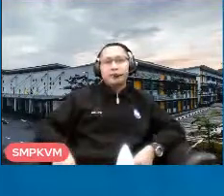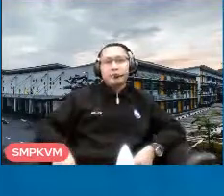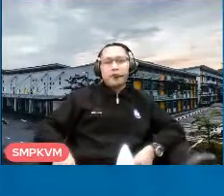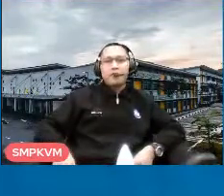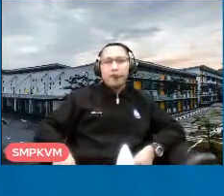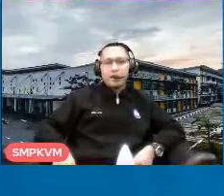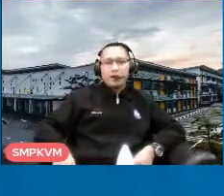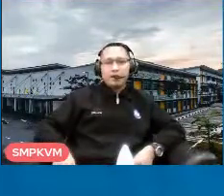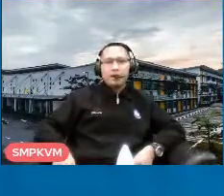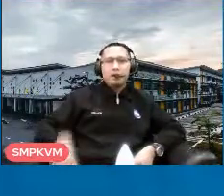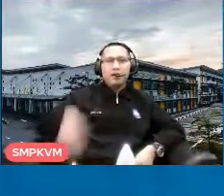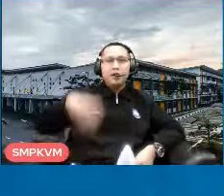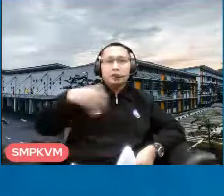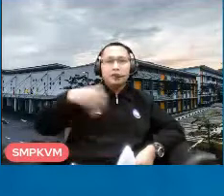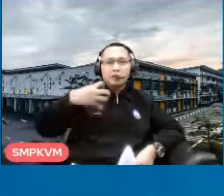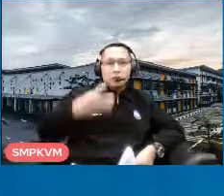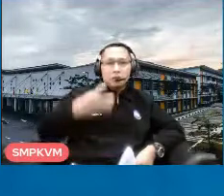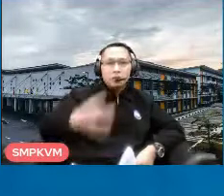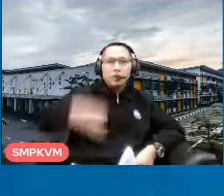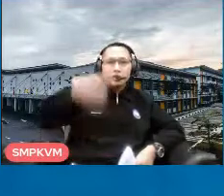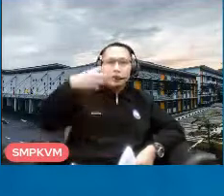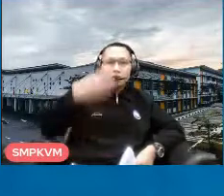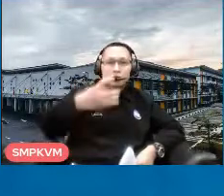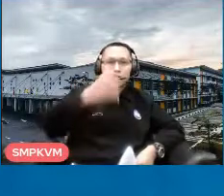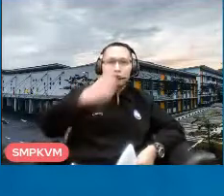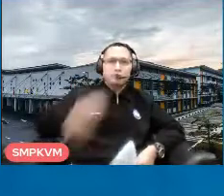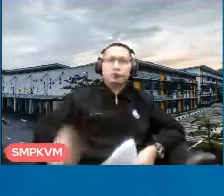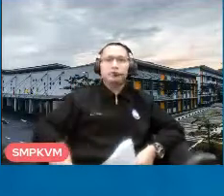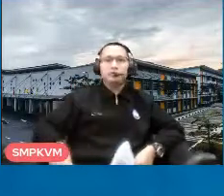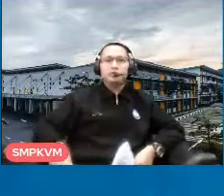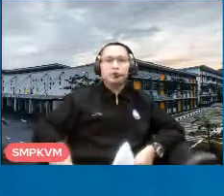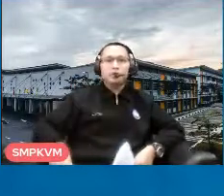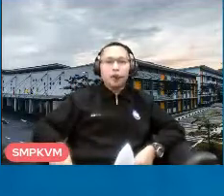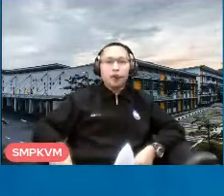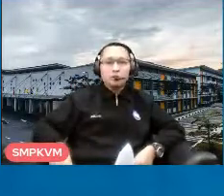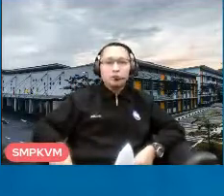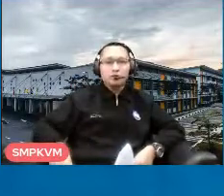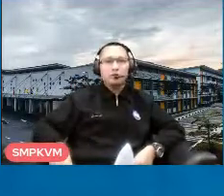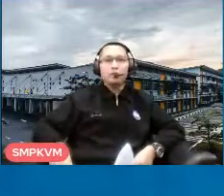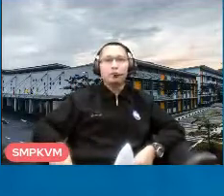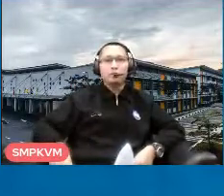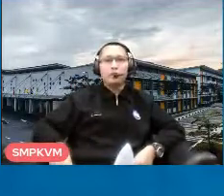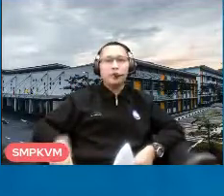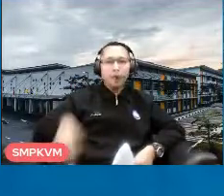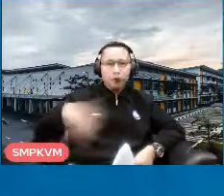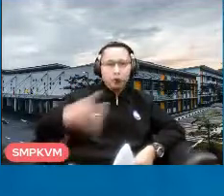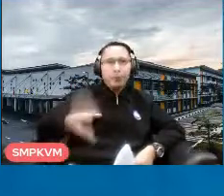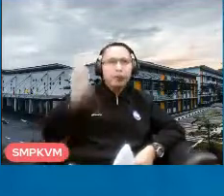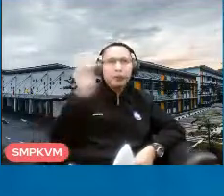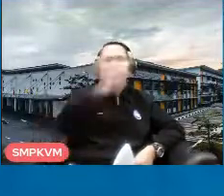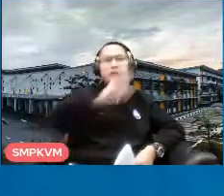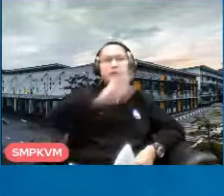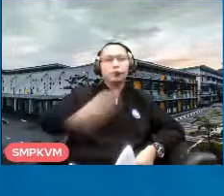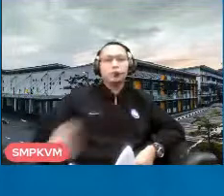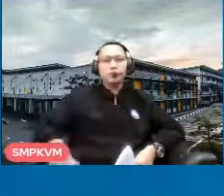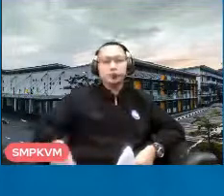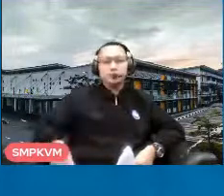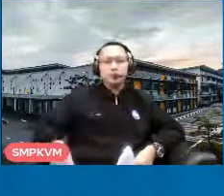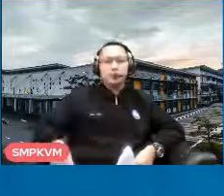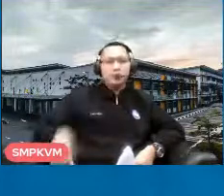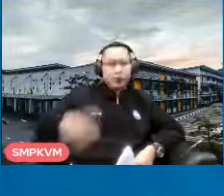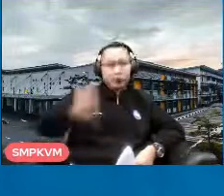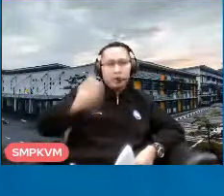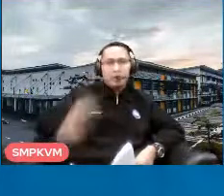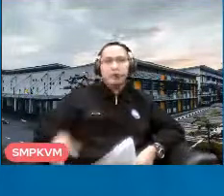17q Braga yang buruk dan busuk sesuai Kamu tuh nggak melakukan makan bagi macam2 Jo